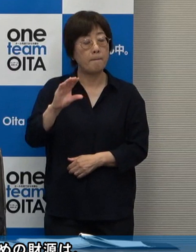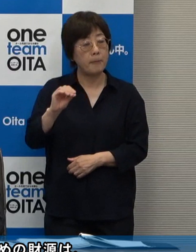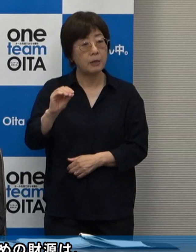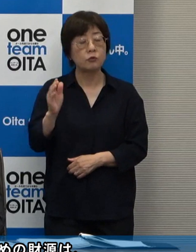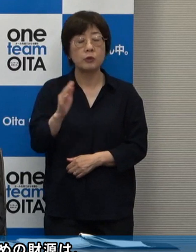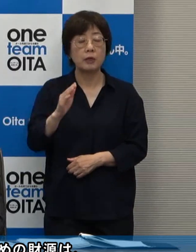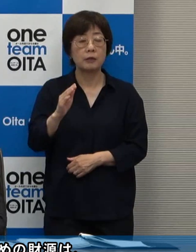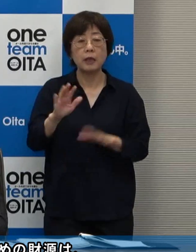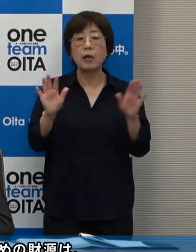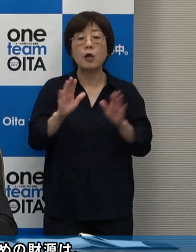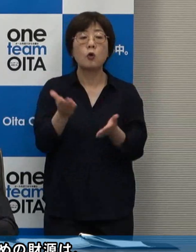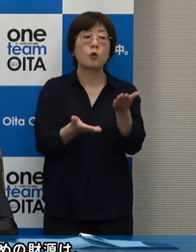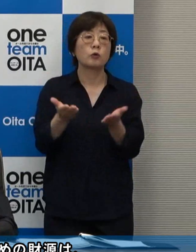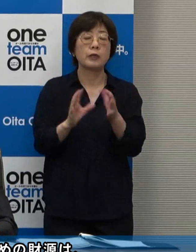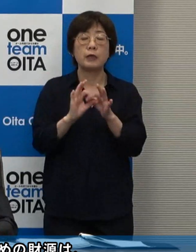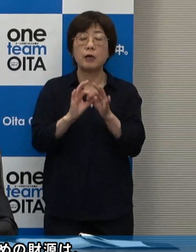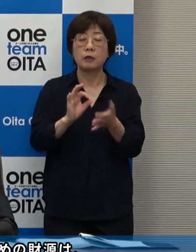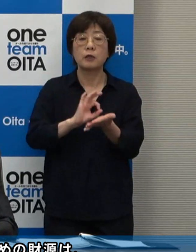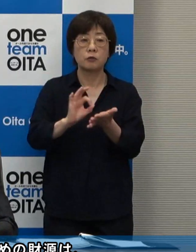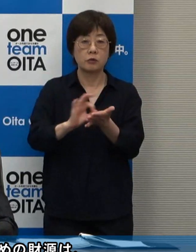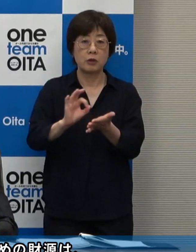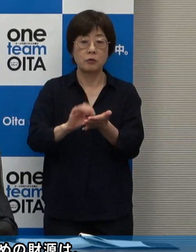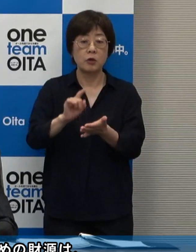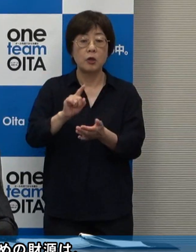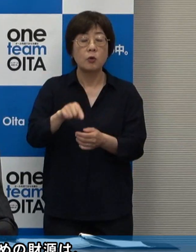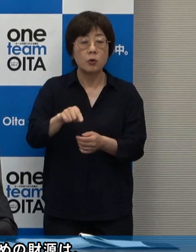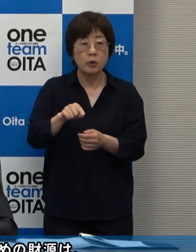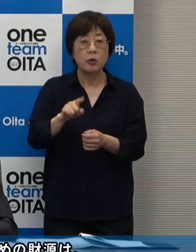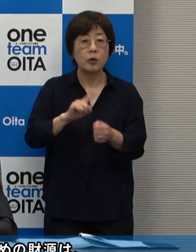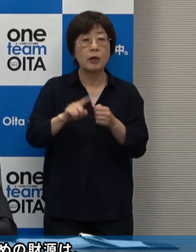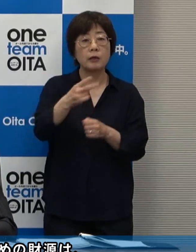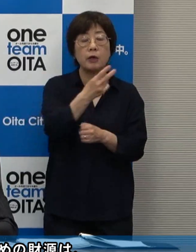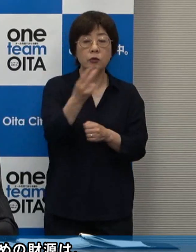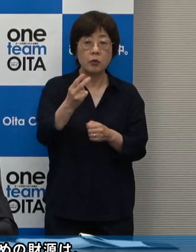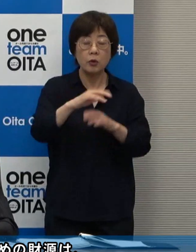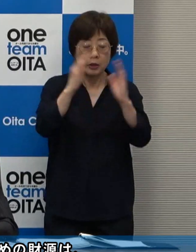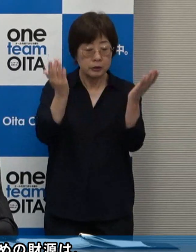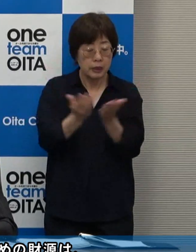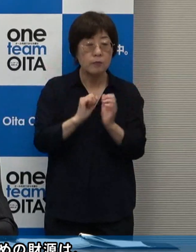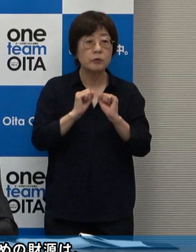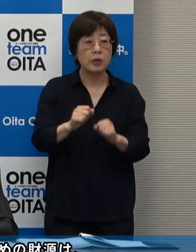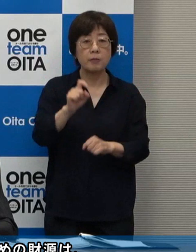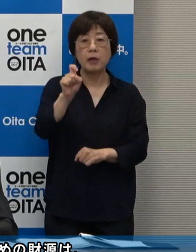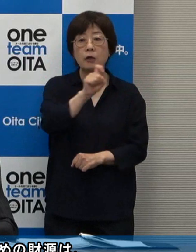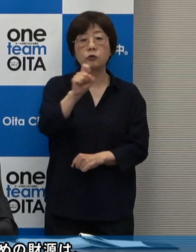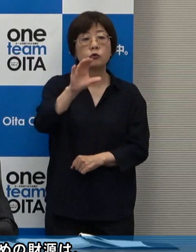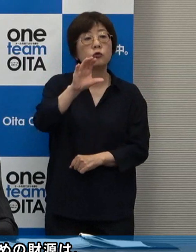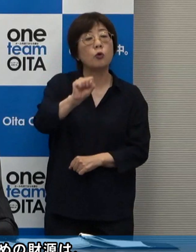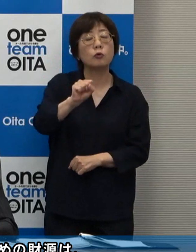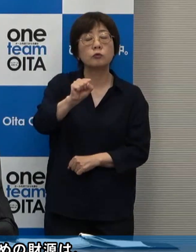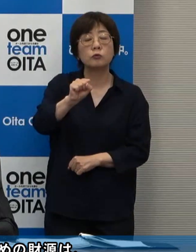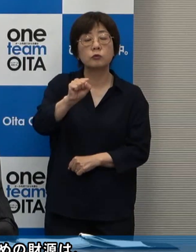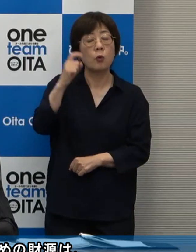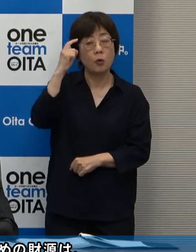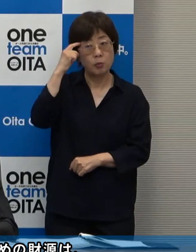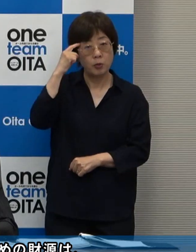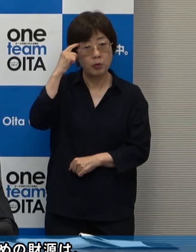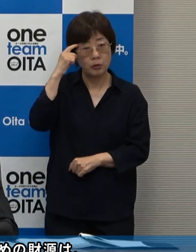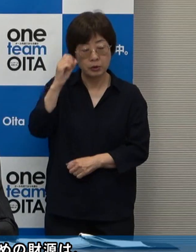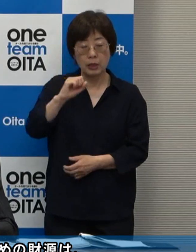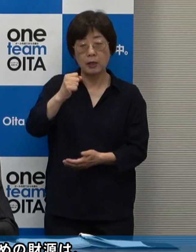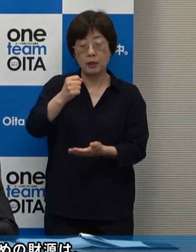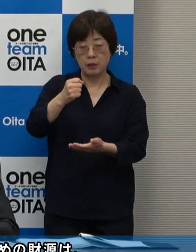ぐらいですかね。で、来年度はこれをフルにやった場合10億円弱かなと思ってます。で、まず予算規模とし